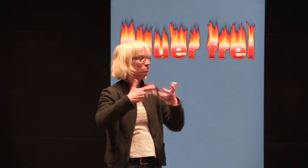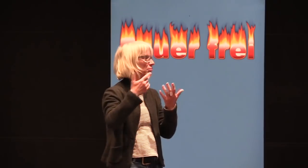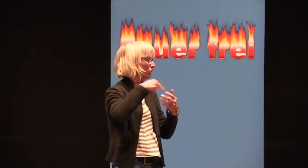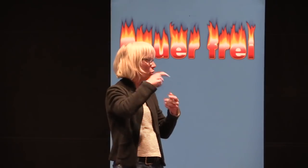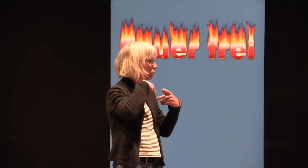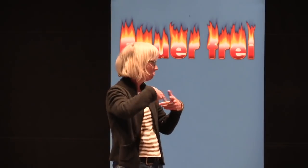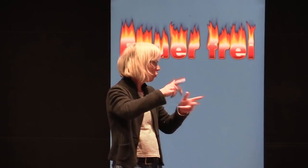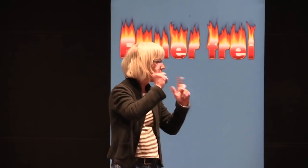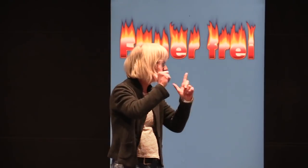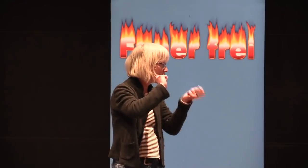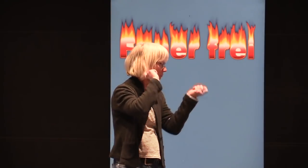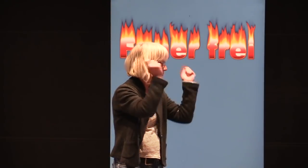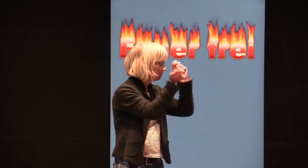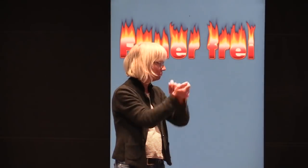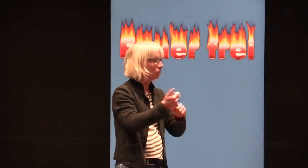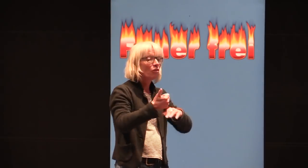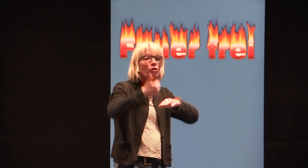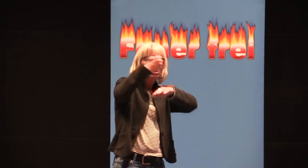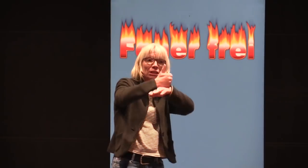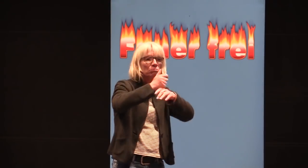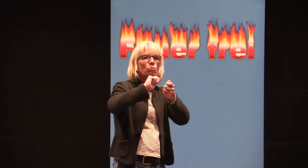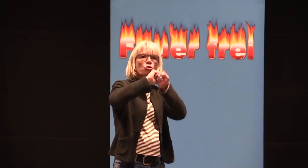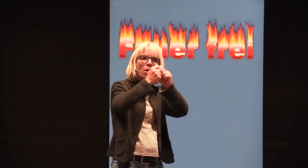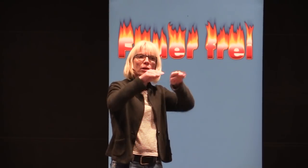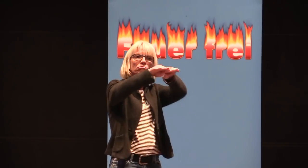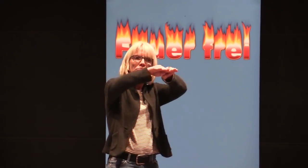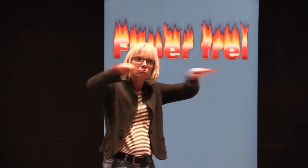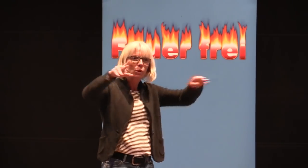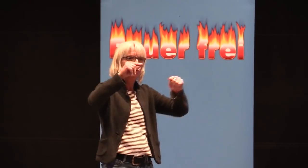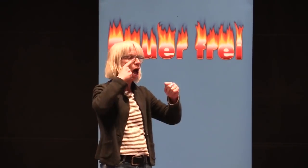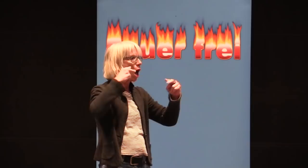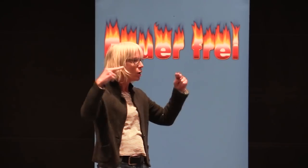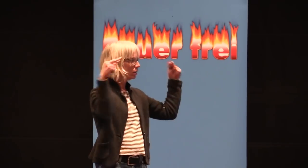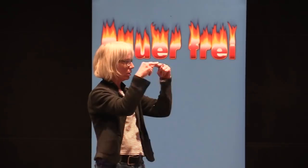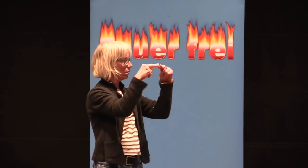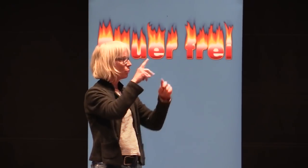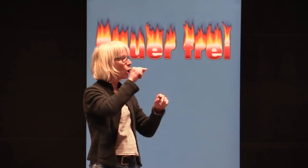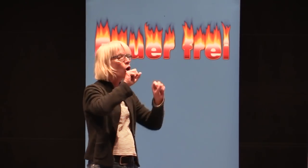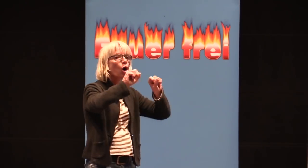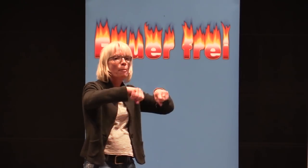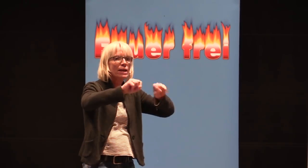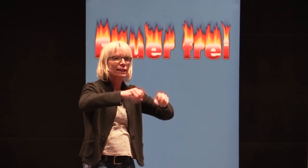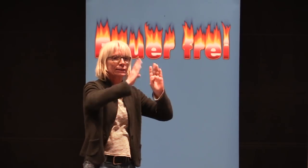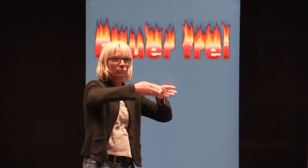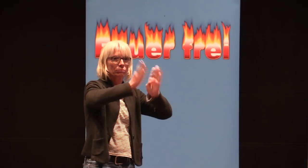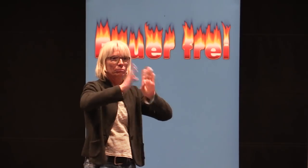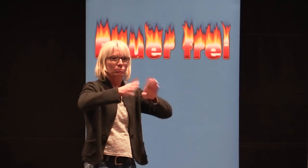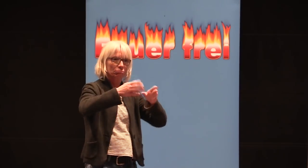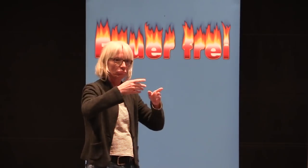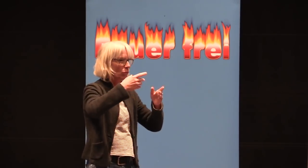ersten Vorsitzenden, zweiter Vorsitzender, Kassierer. Und es gibt aber einige